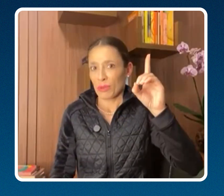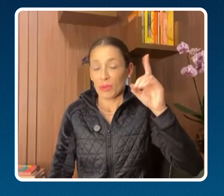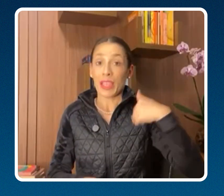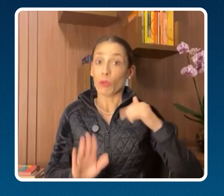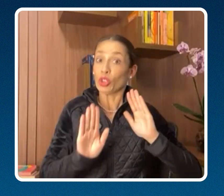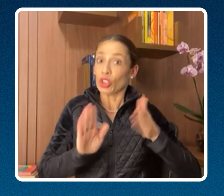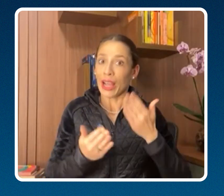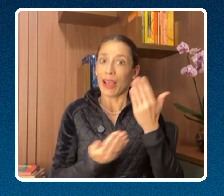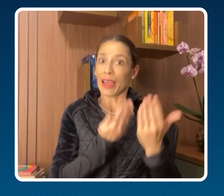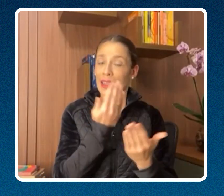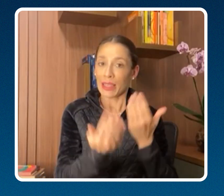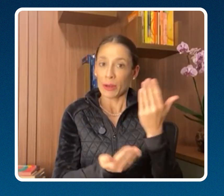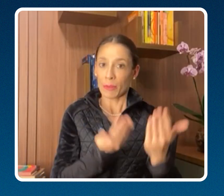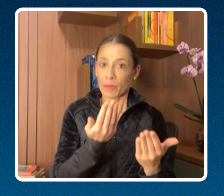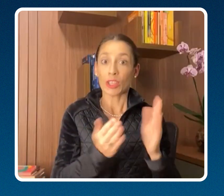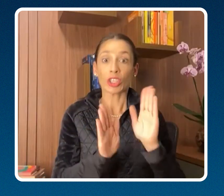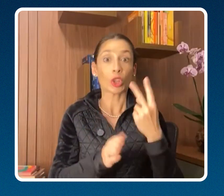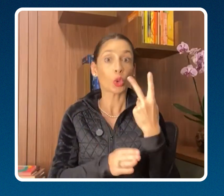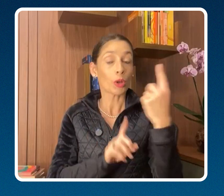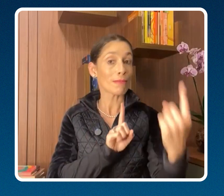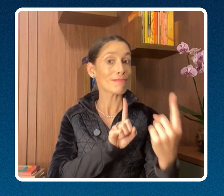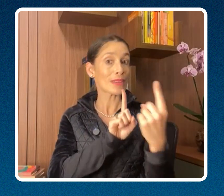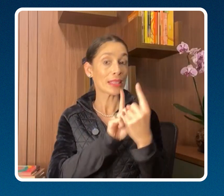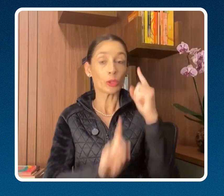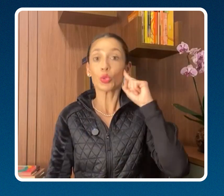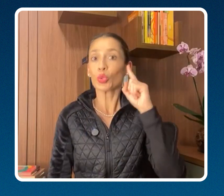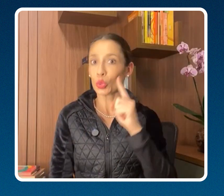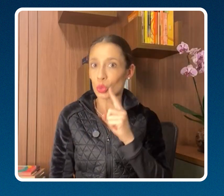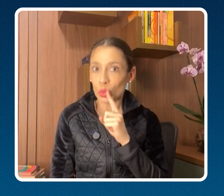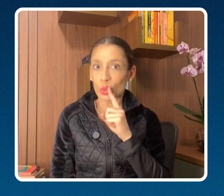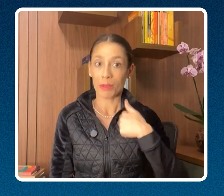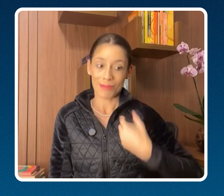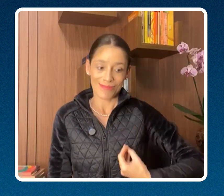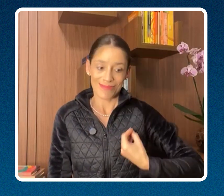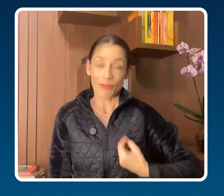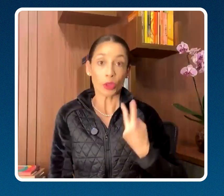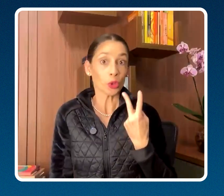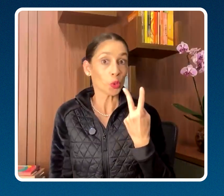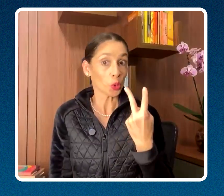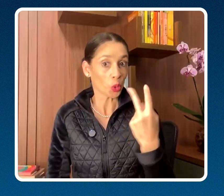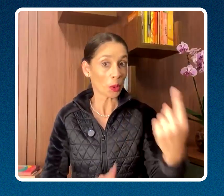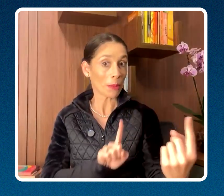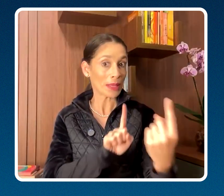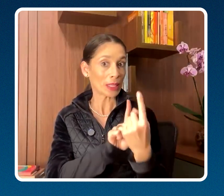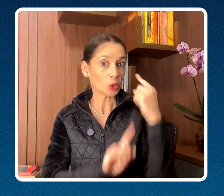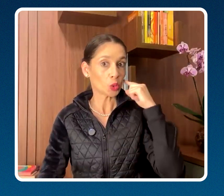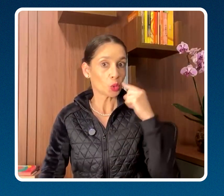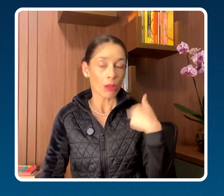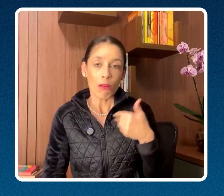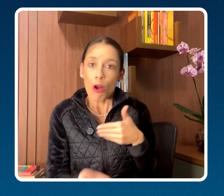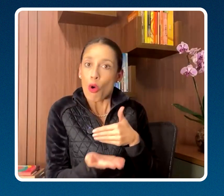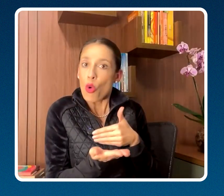as pessoas, né, eu já tinha 2 pacientes surdos na clínica que eu estava, e eu comecei a